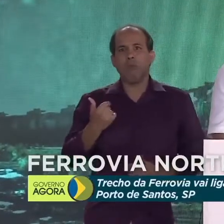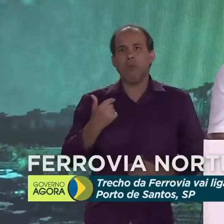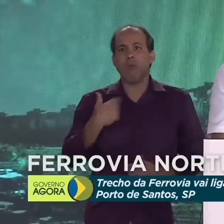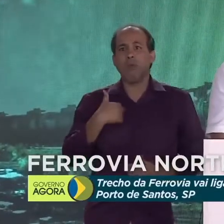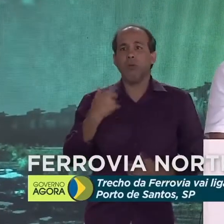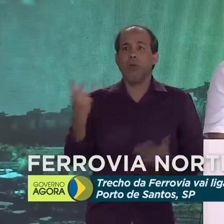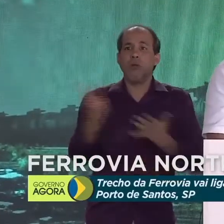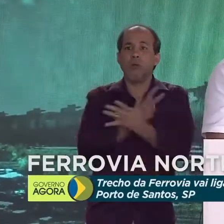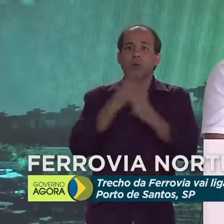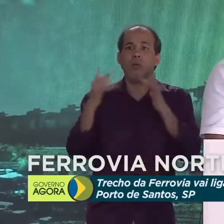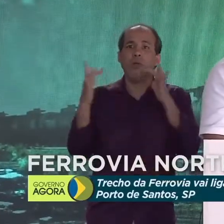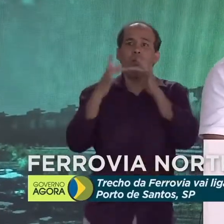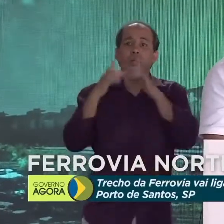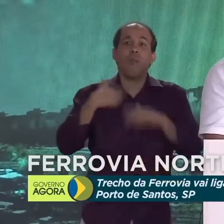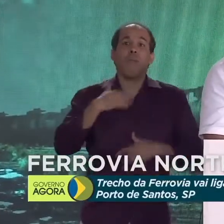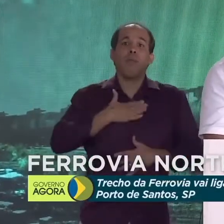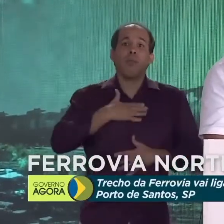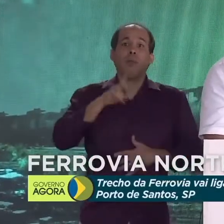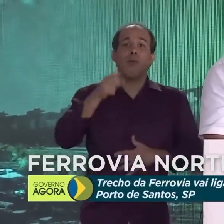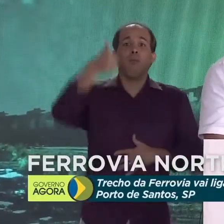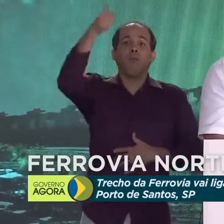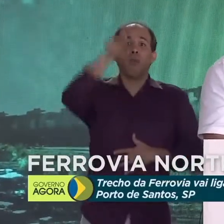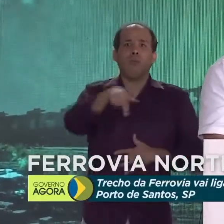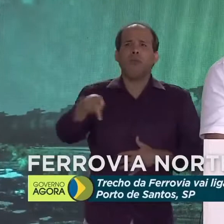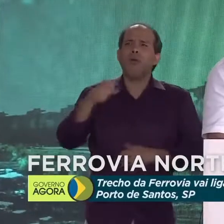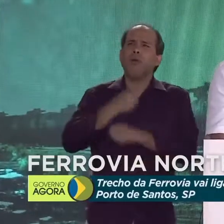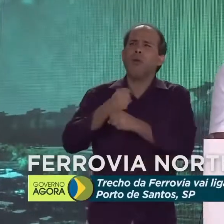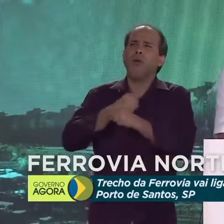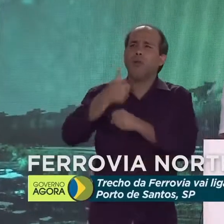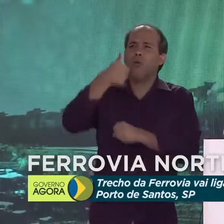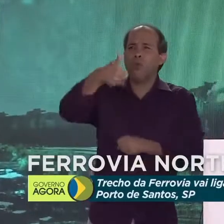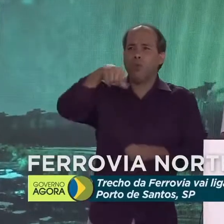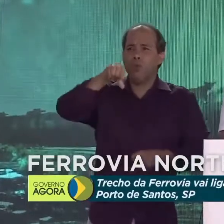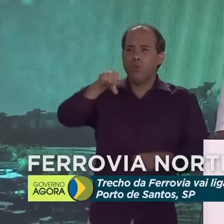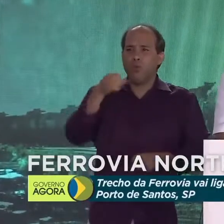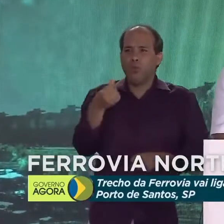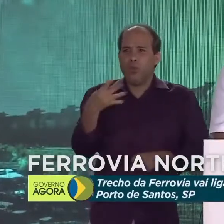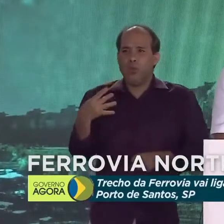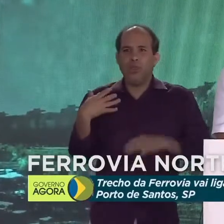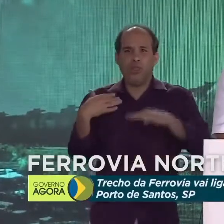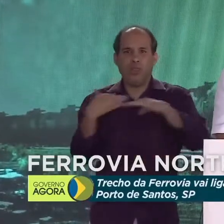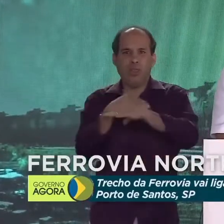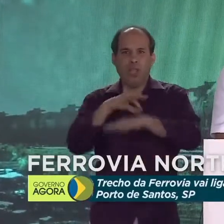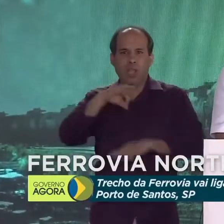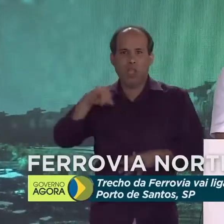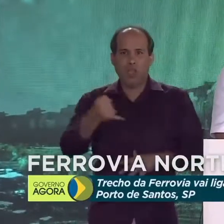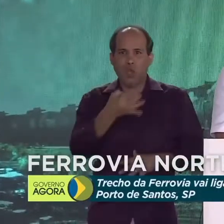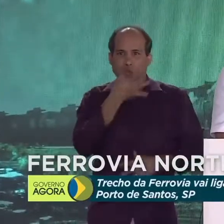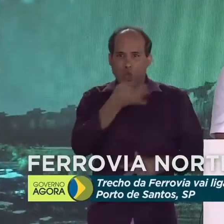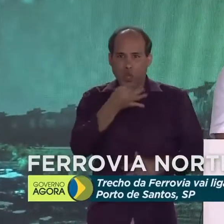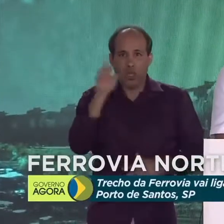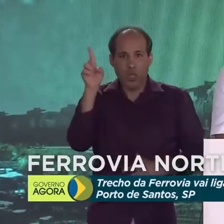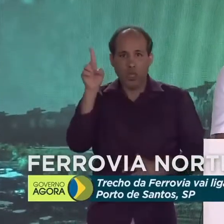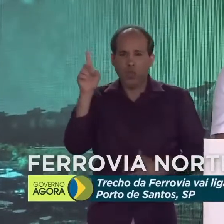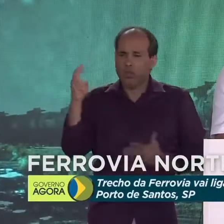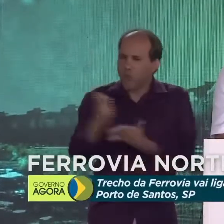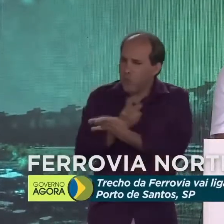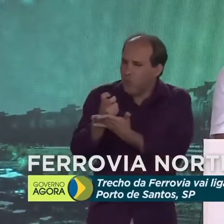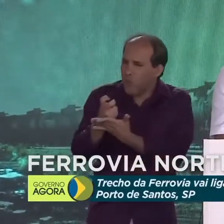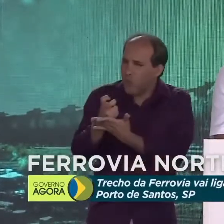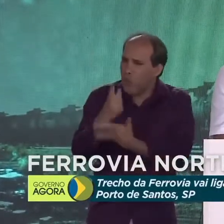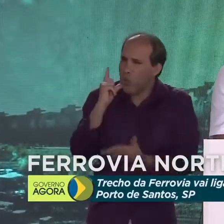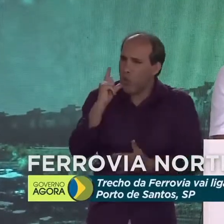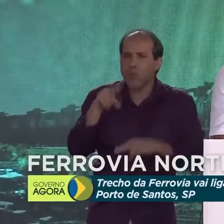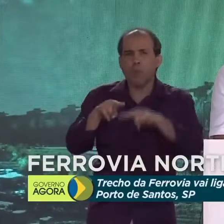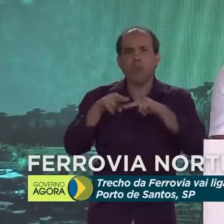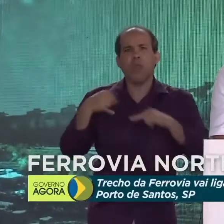contato com a minha primeira professora, nos idos de 1964, na cidade de Jundiaí, veio a falecer no dia de ontem